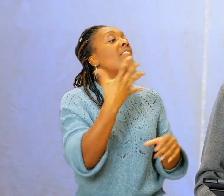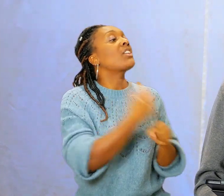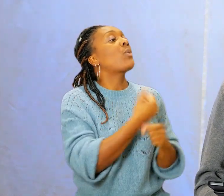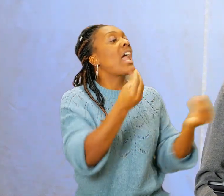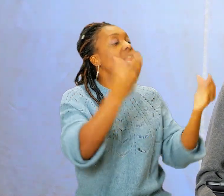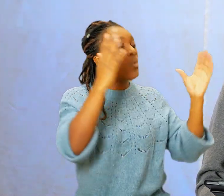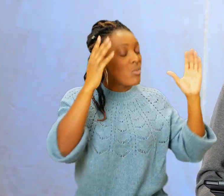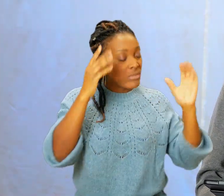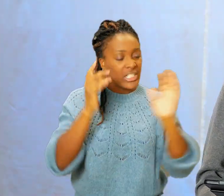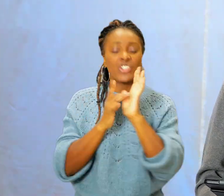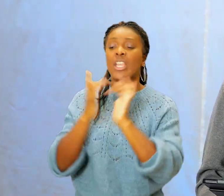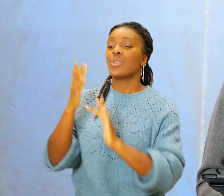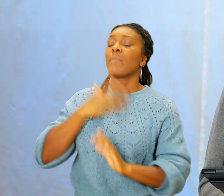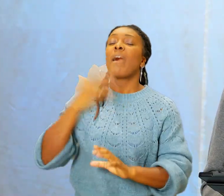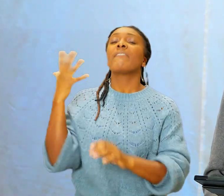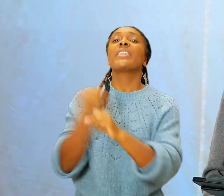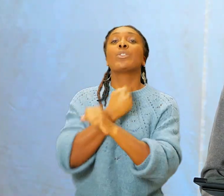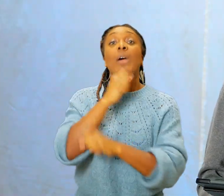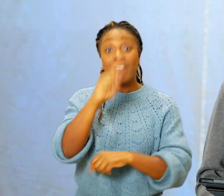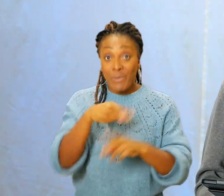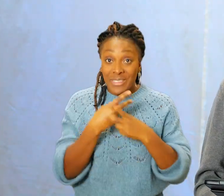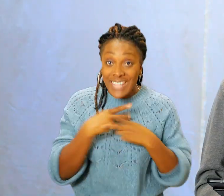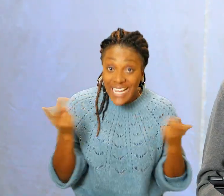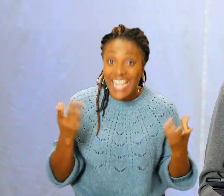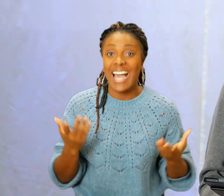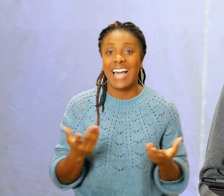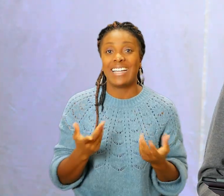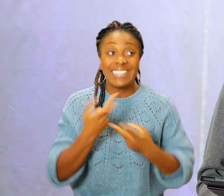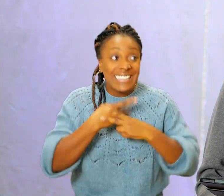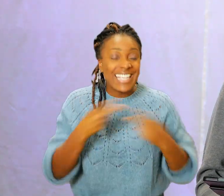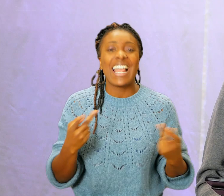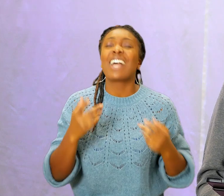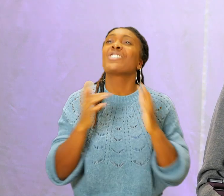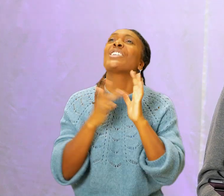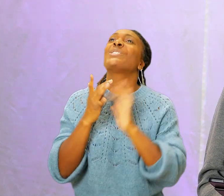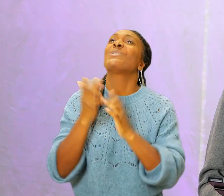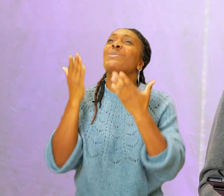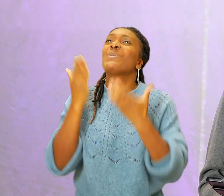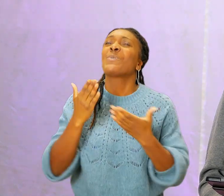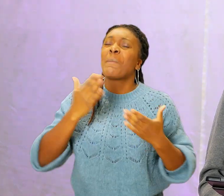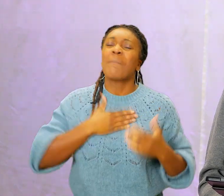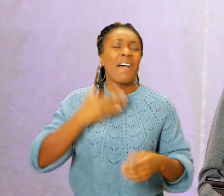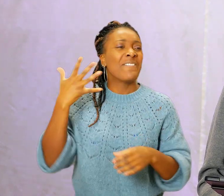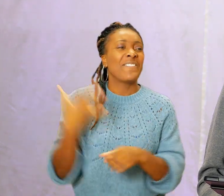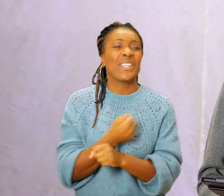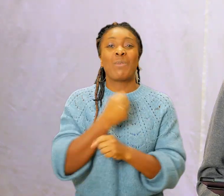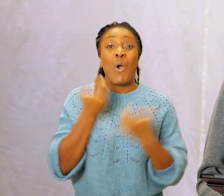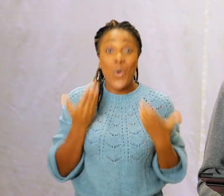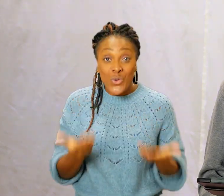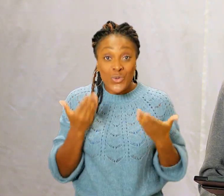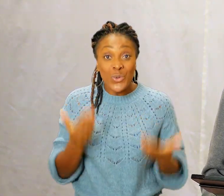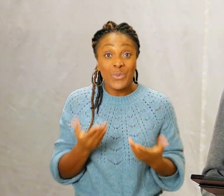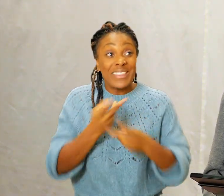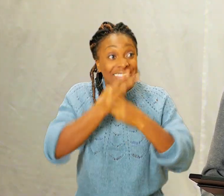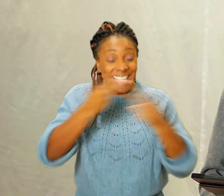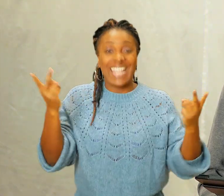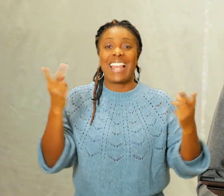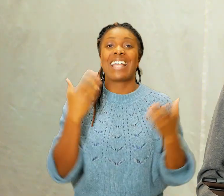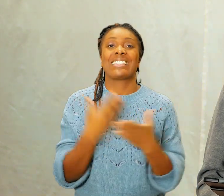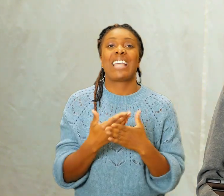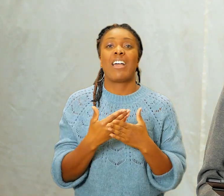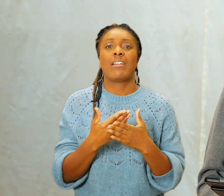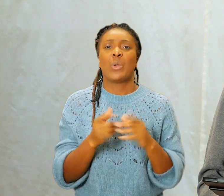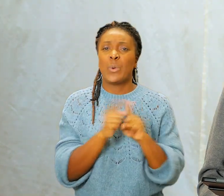est ma victoire. Déclare-le dans cette journée. Jésus-Christ, tu es ma victoire. Et dis-le à la face de